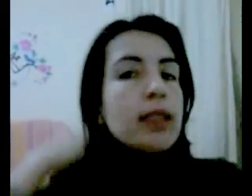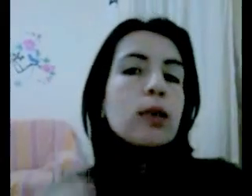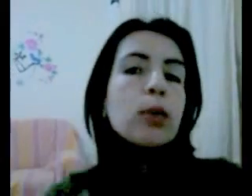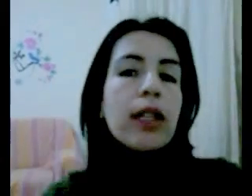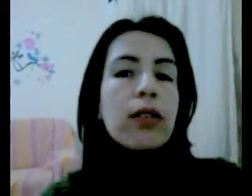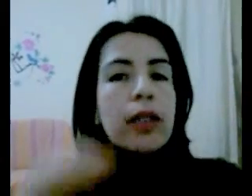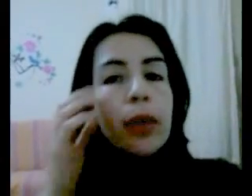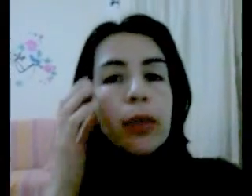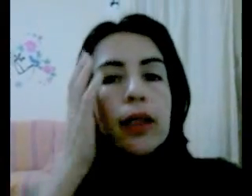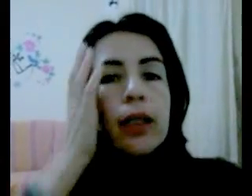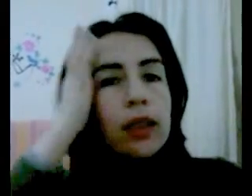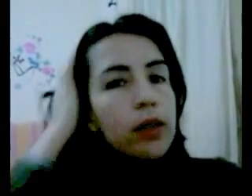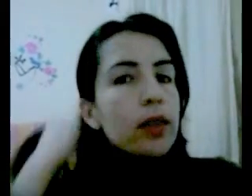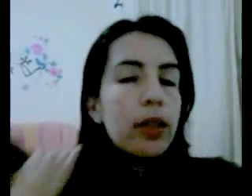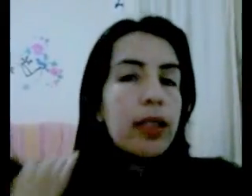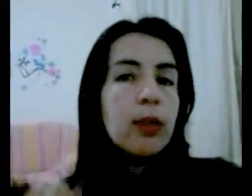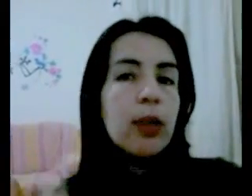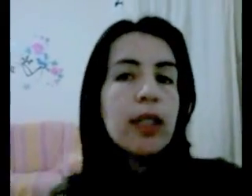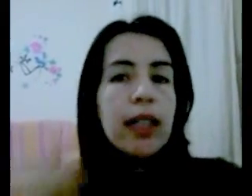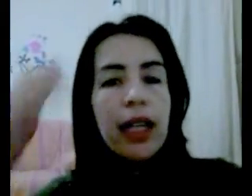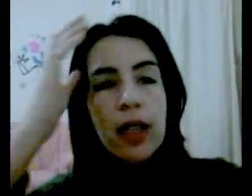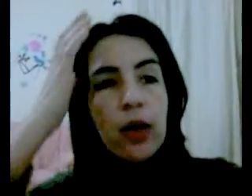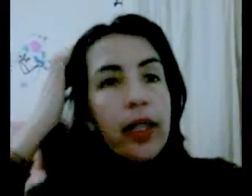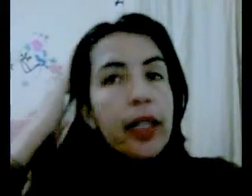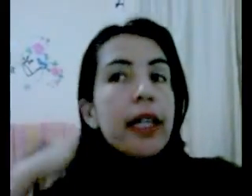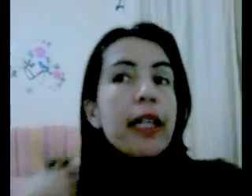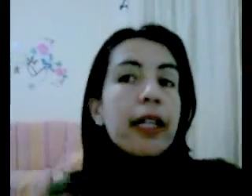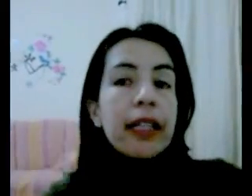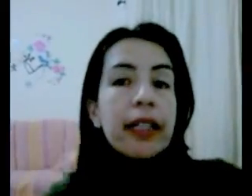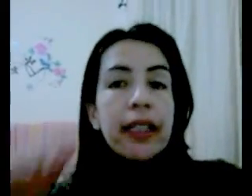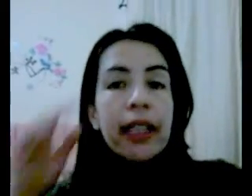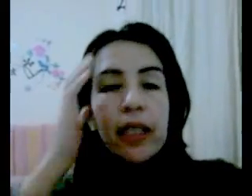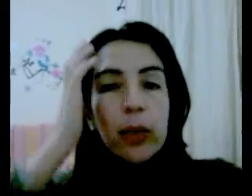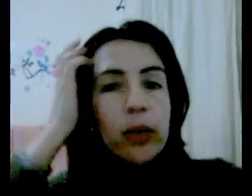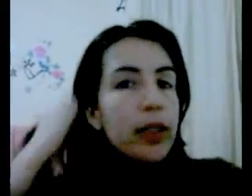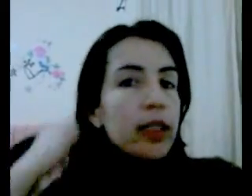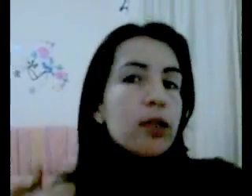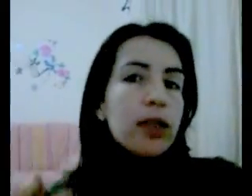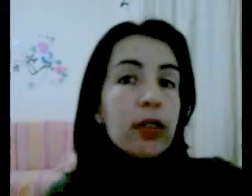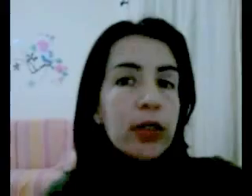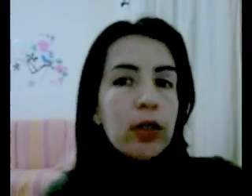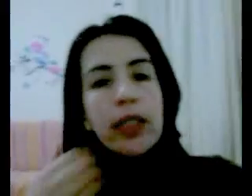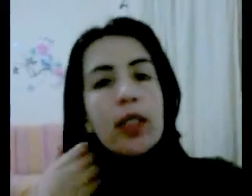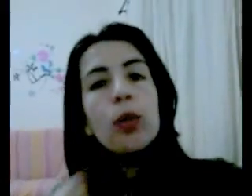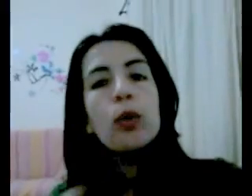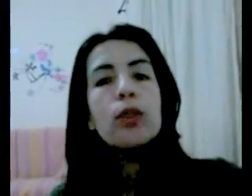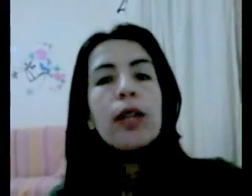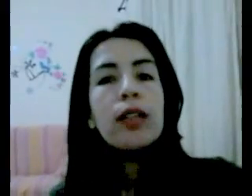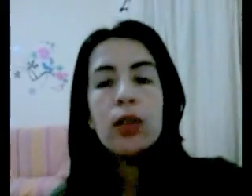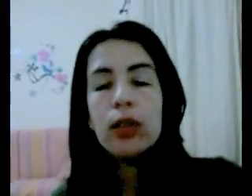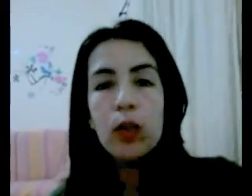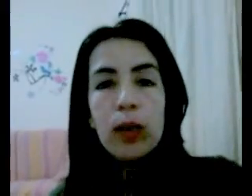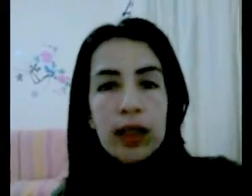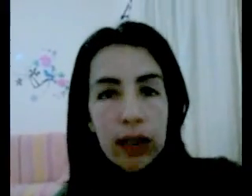mas se puder ver pra mim, né, que eu queria saber como é que tá e tal. E daí quando ele viu, né, que meus ovários não tem mais